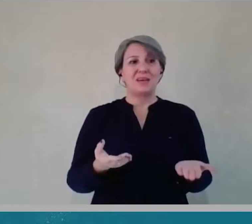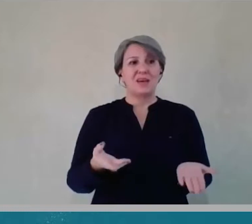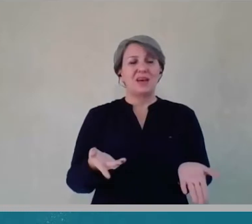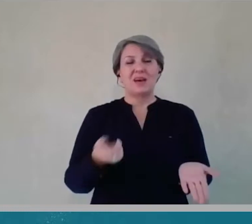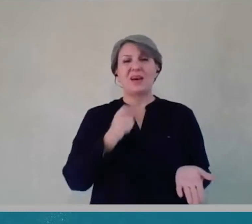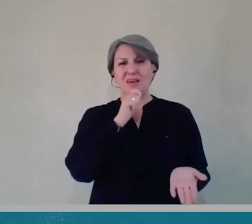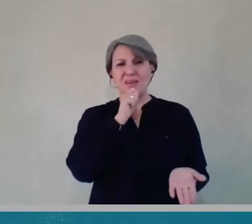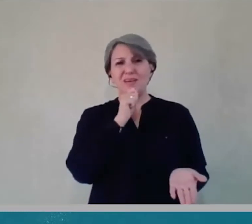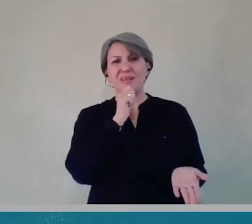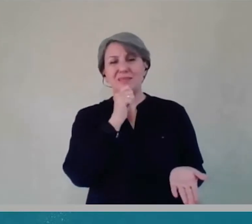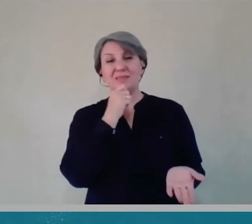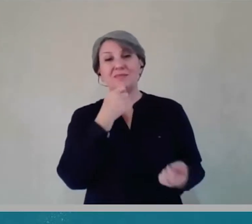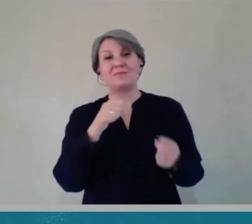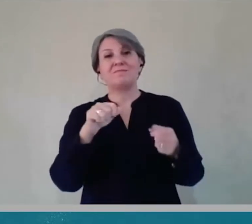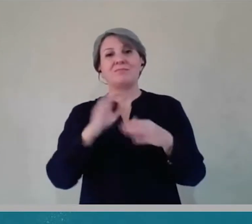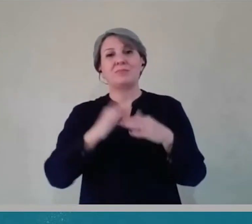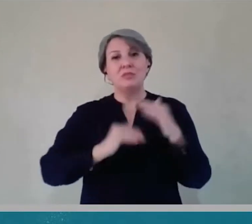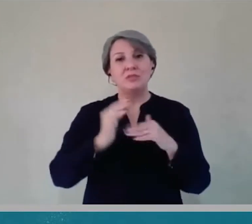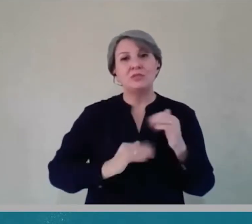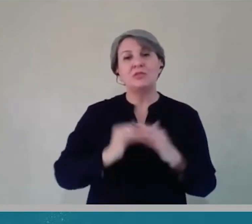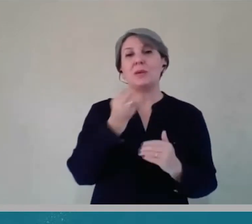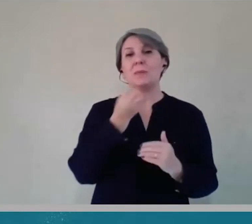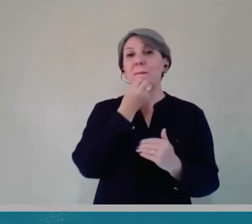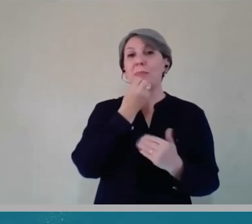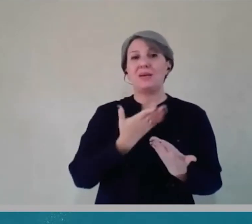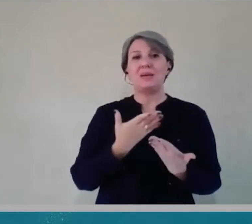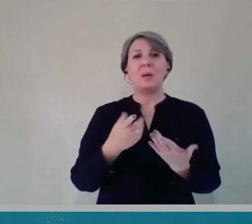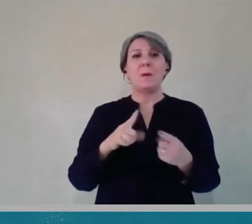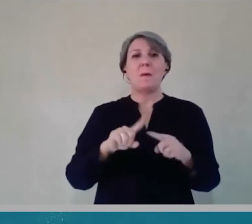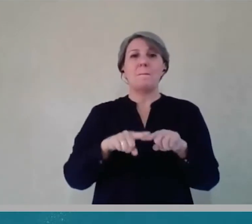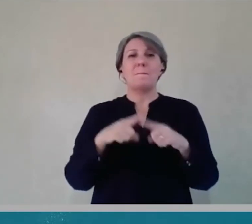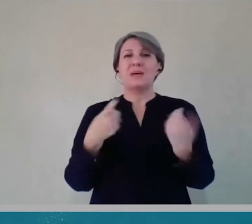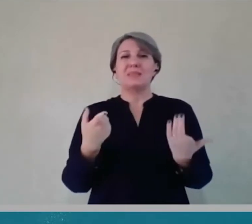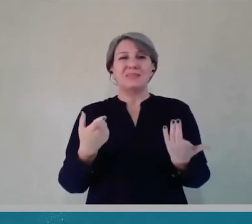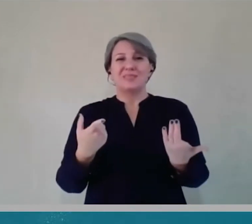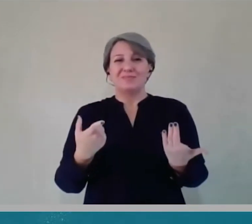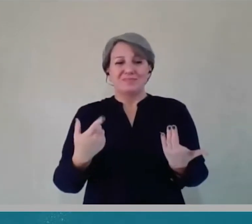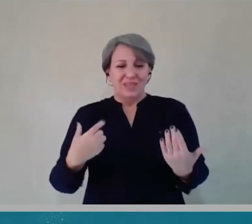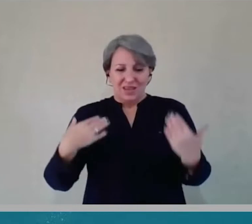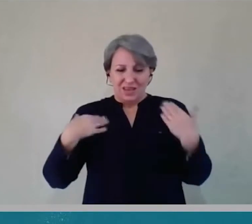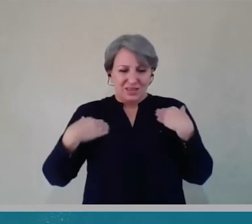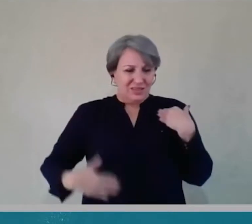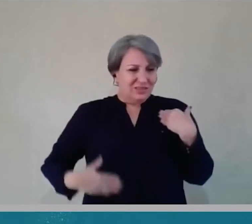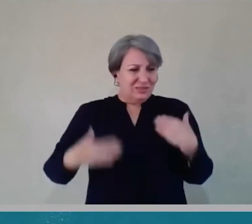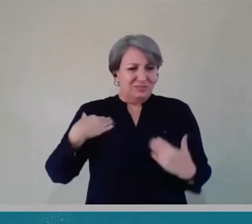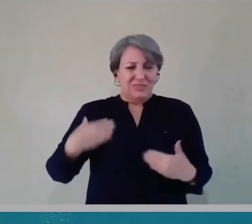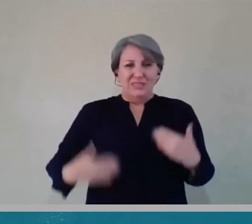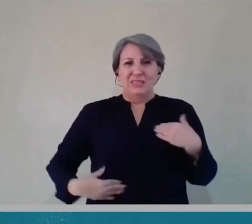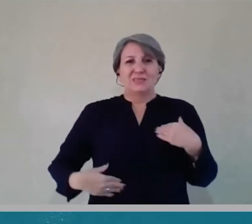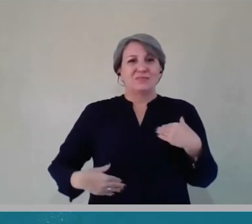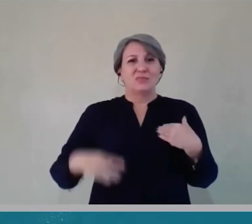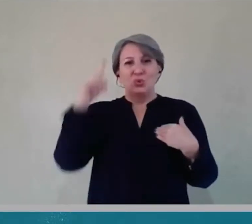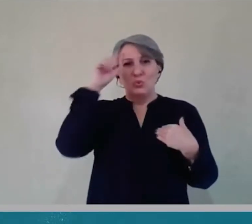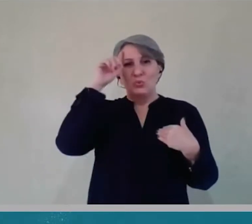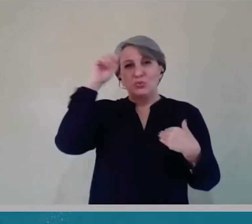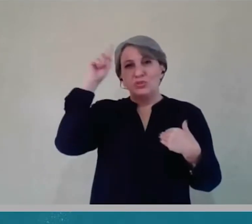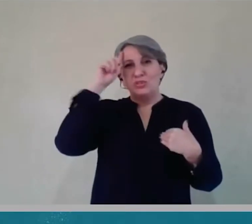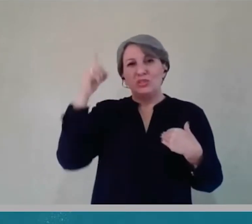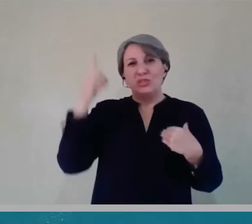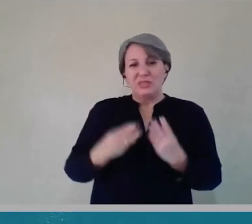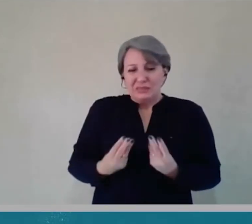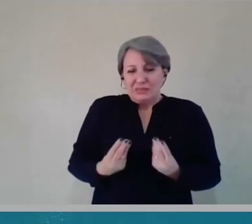esfera do velho homem. E o velho homem se corrompe dia a dia pela concupiscência do